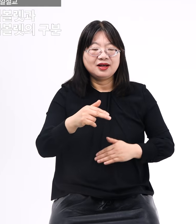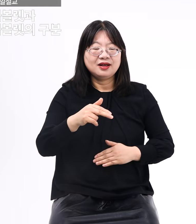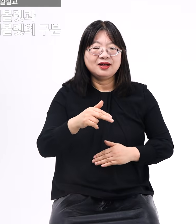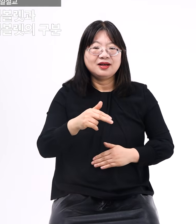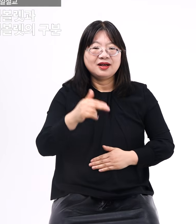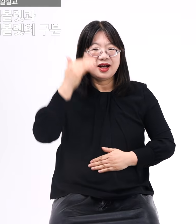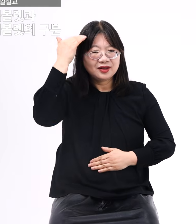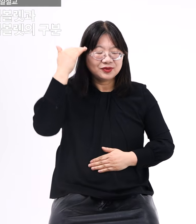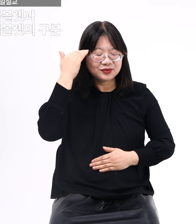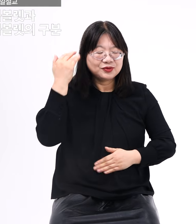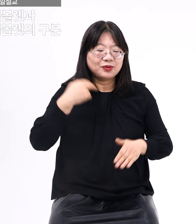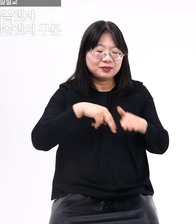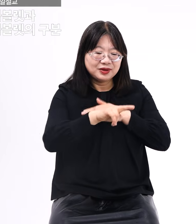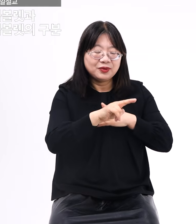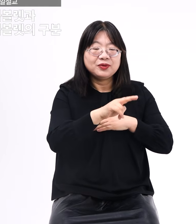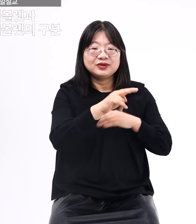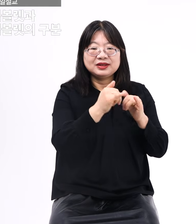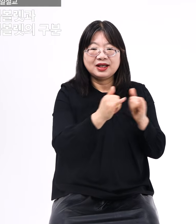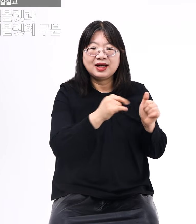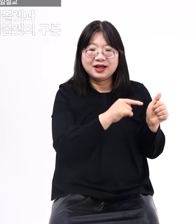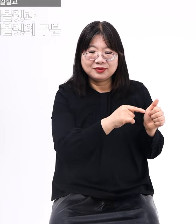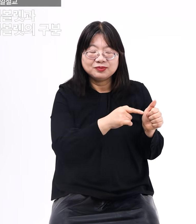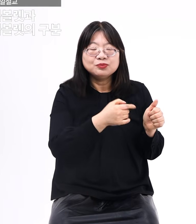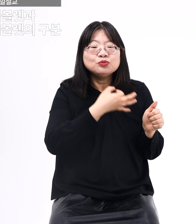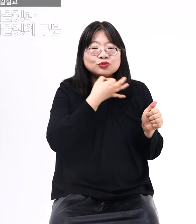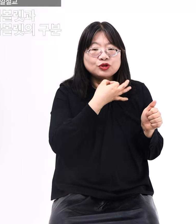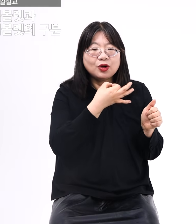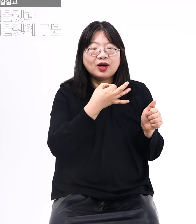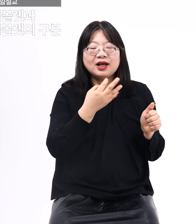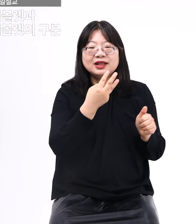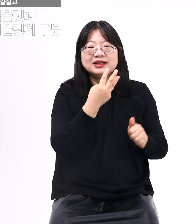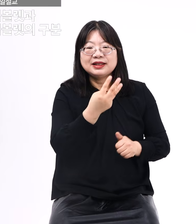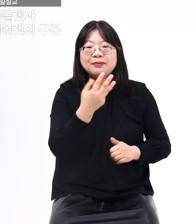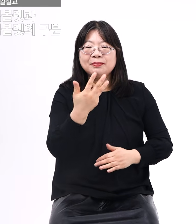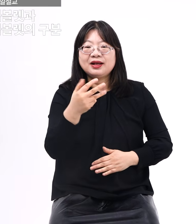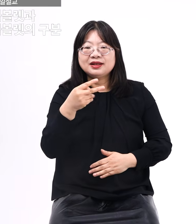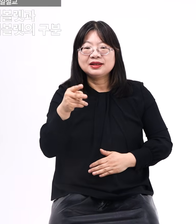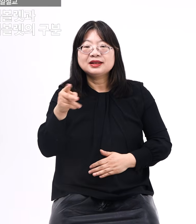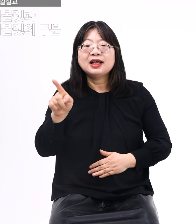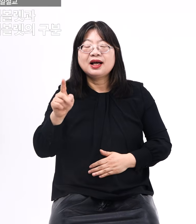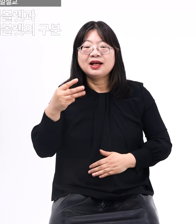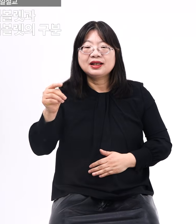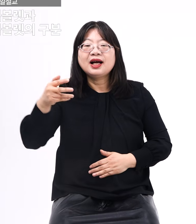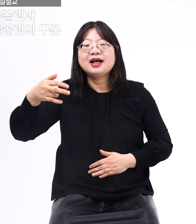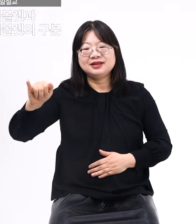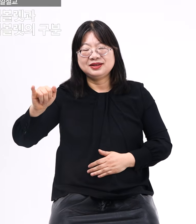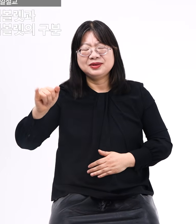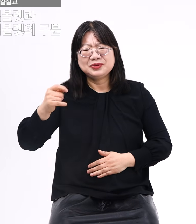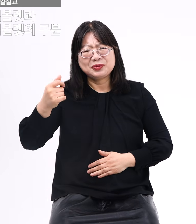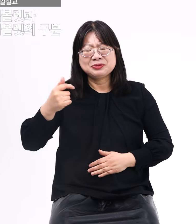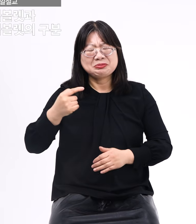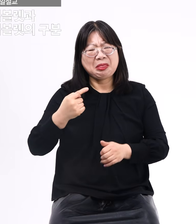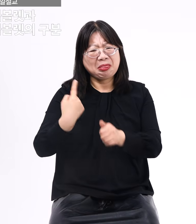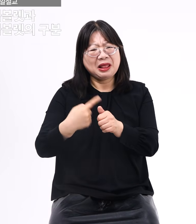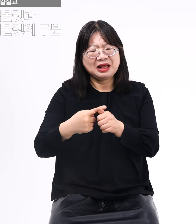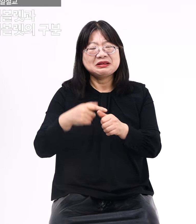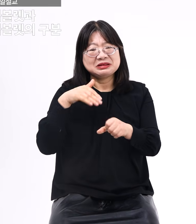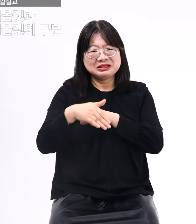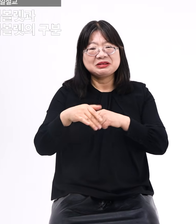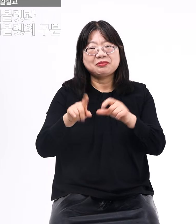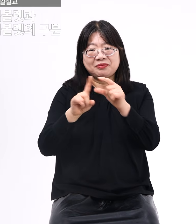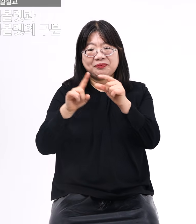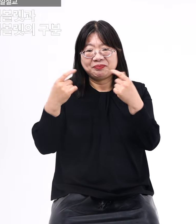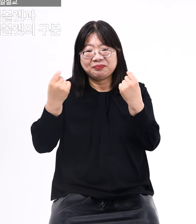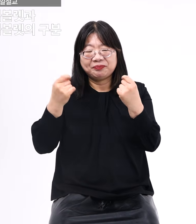내려온 피난민들을 보통 38따라지라고 했습니다. 조금 비속어죠.